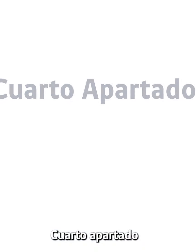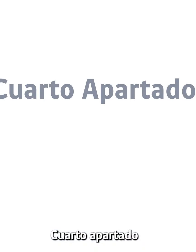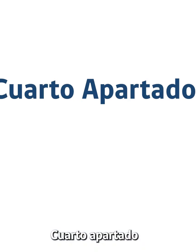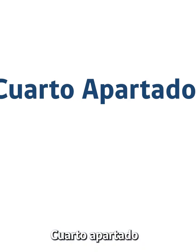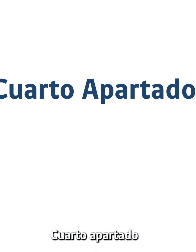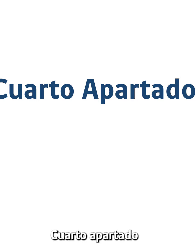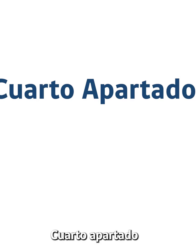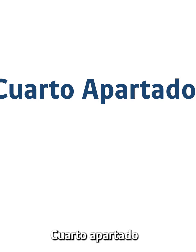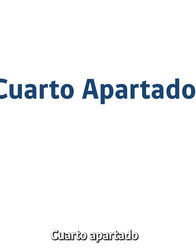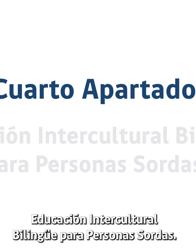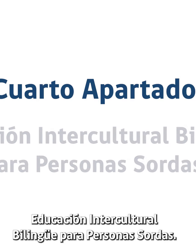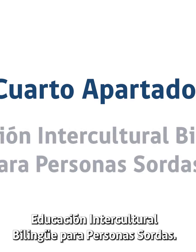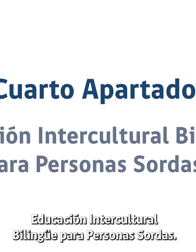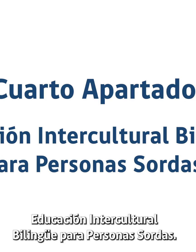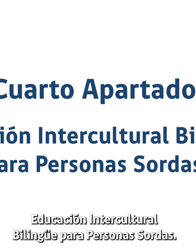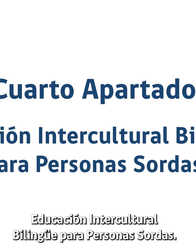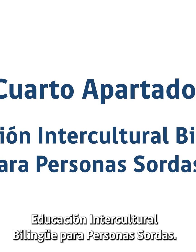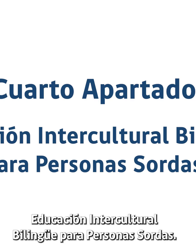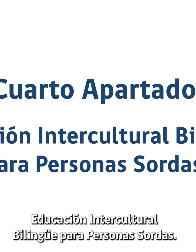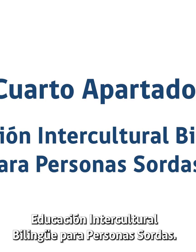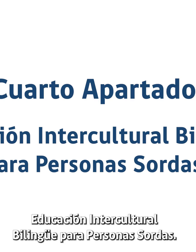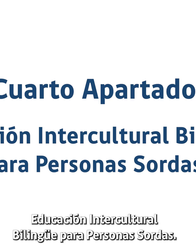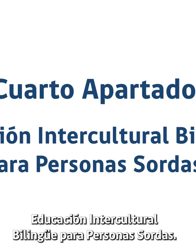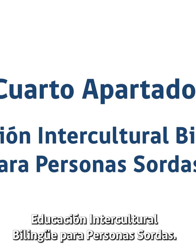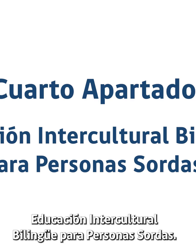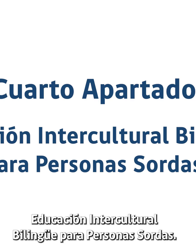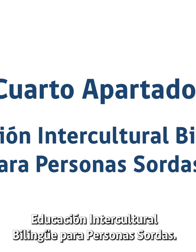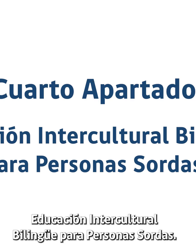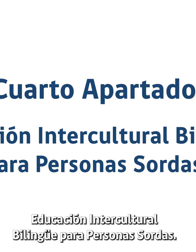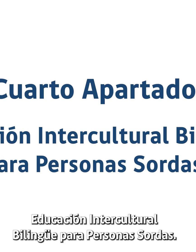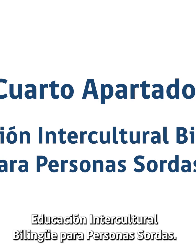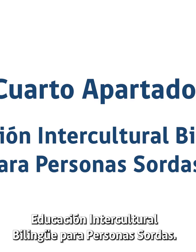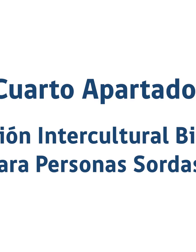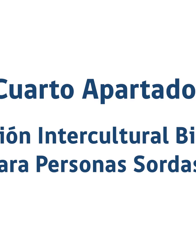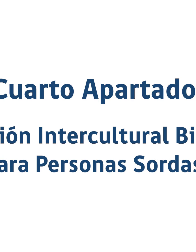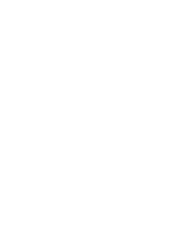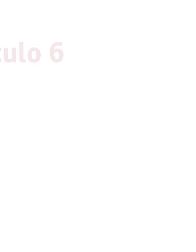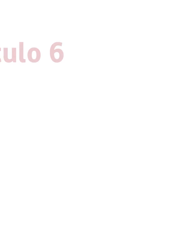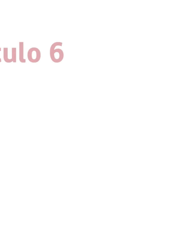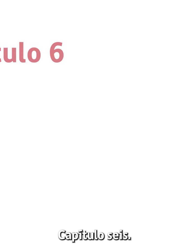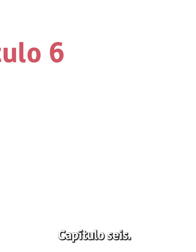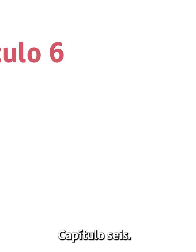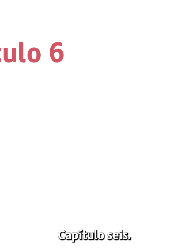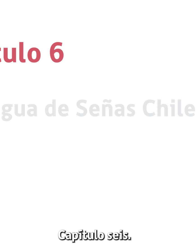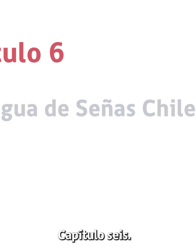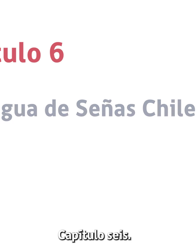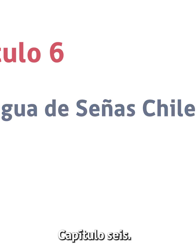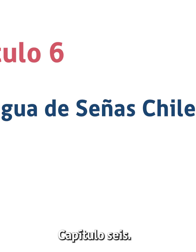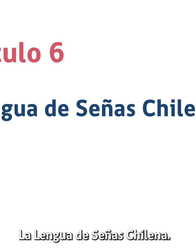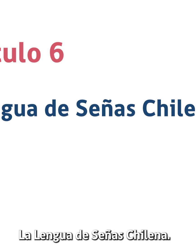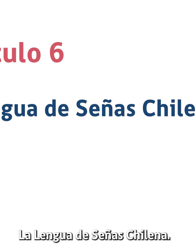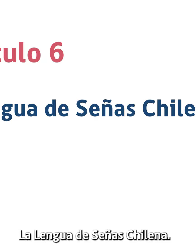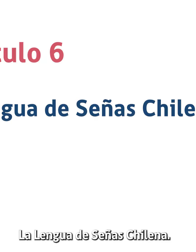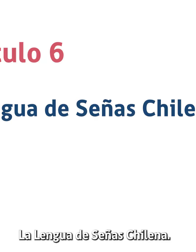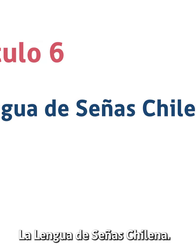Cuarto apartado. Educación intercultural bilingüe para personas sordas. Capítulo 6. La lengua de señas